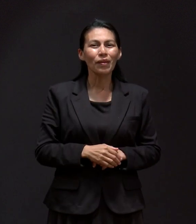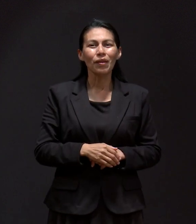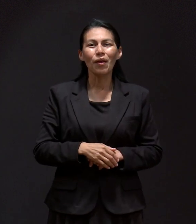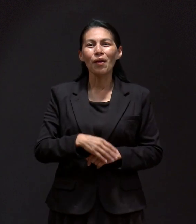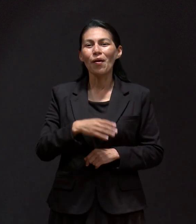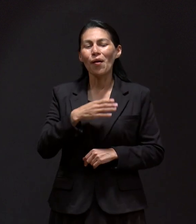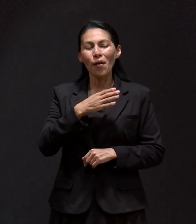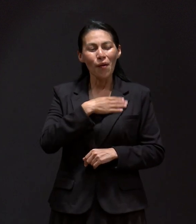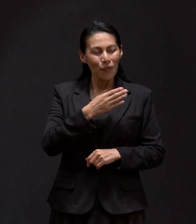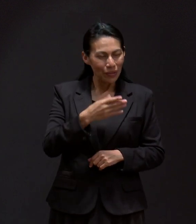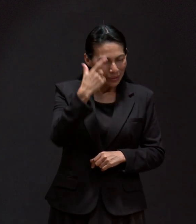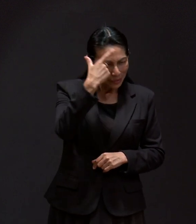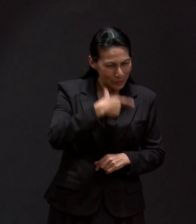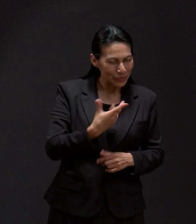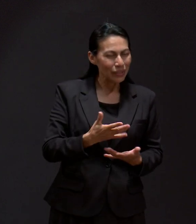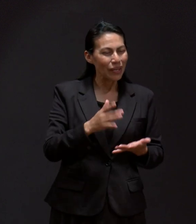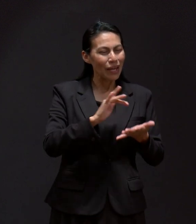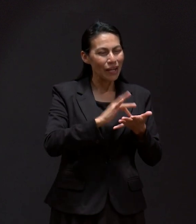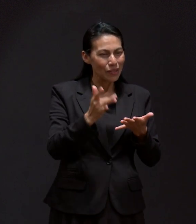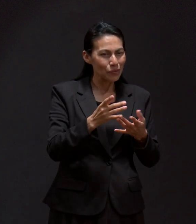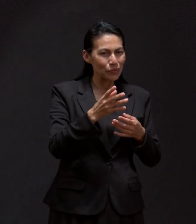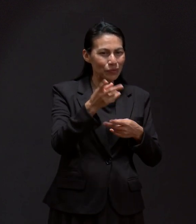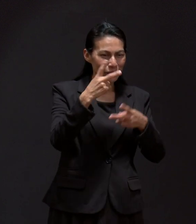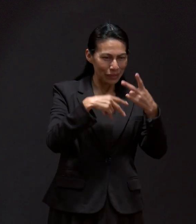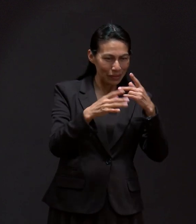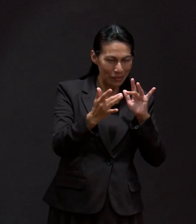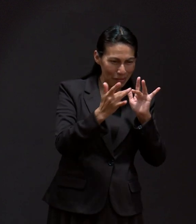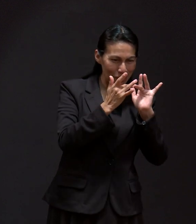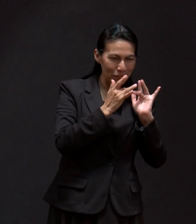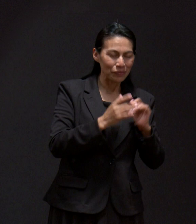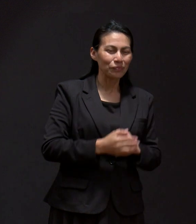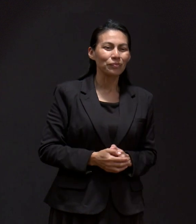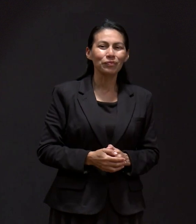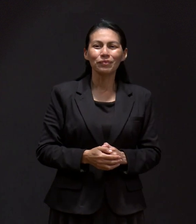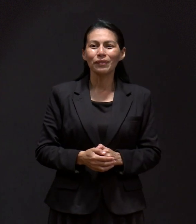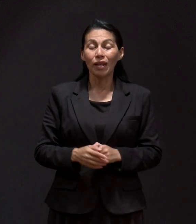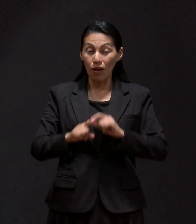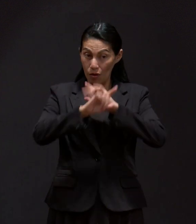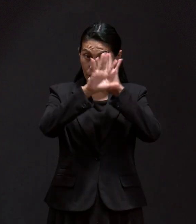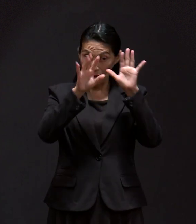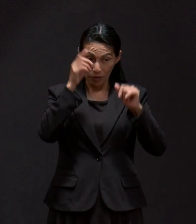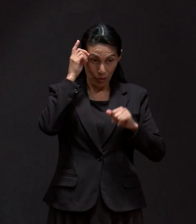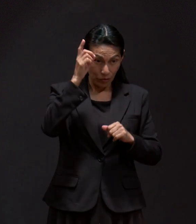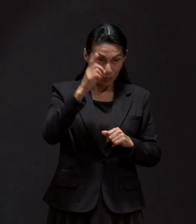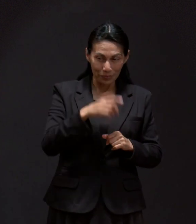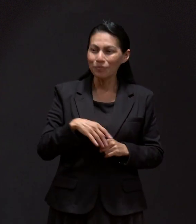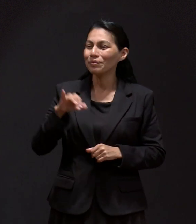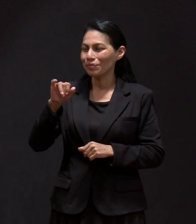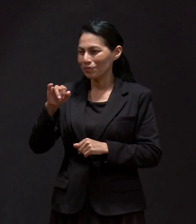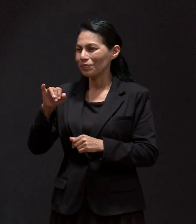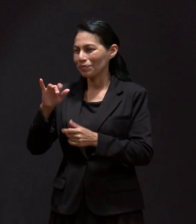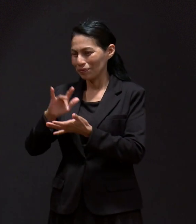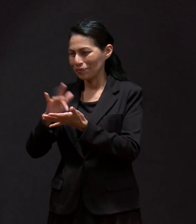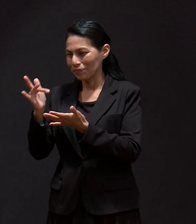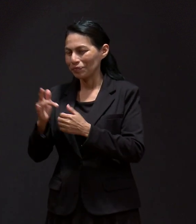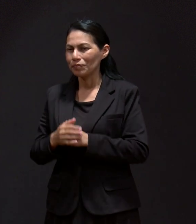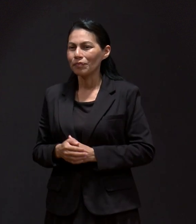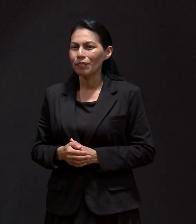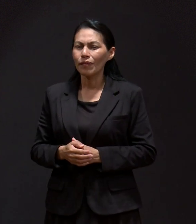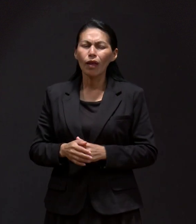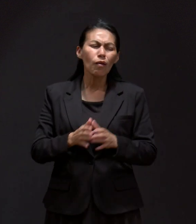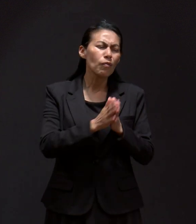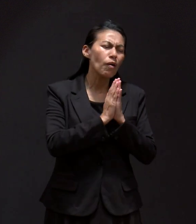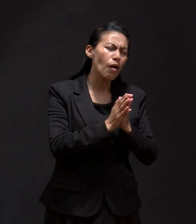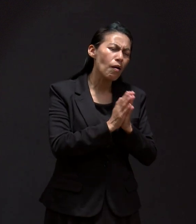acceder a nuestra invitación y estar con nosotros glorificando a dios así es gracias cuéntanos algo